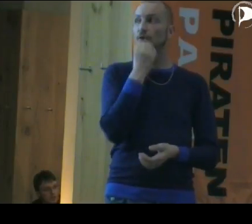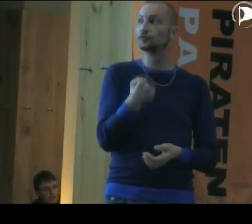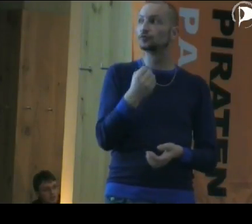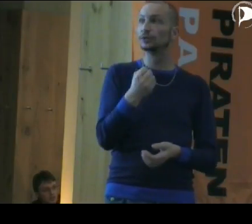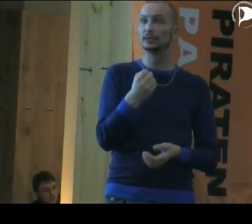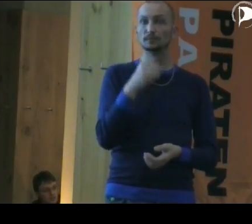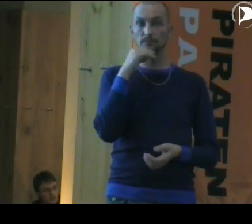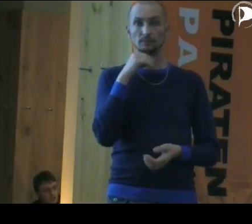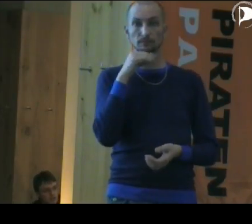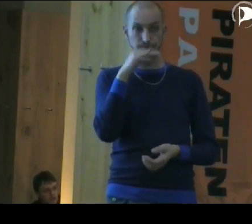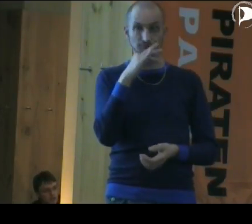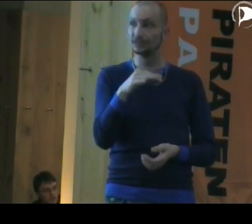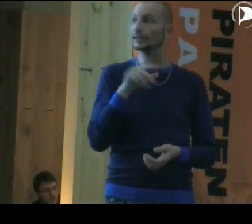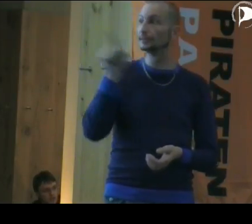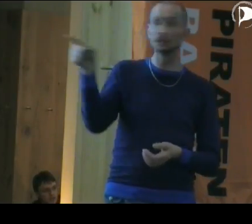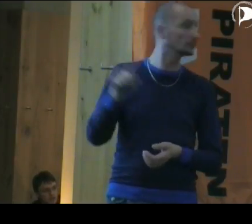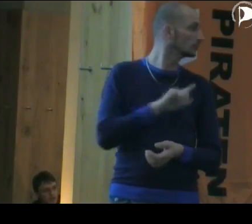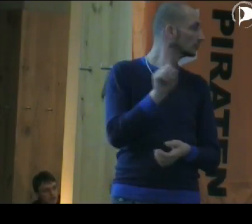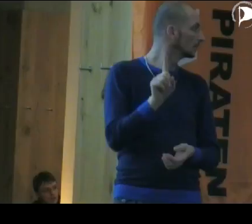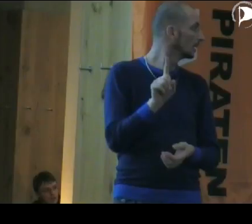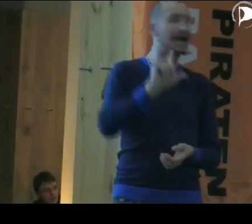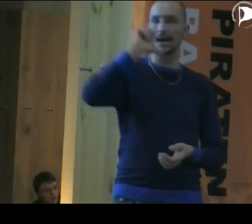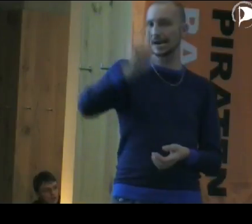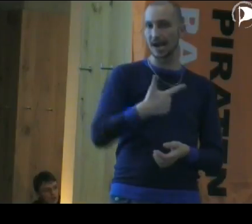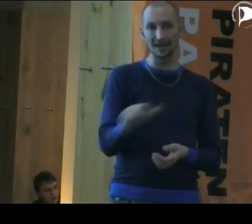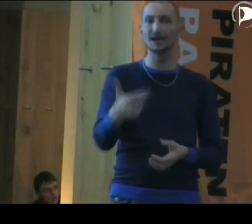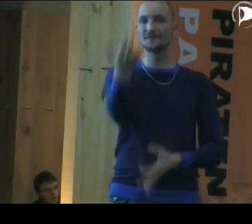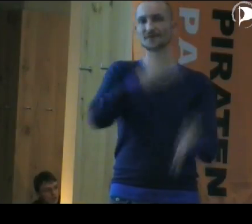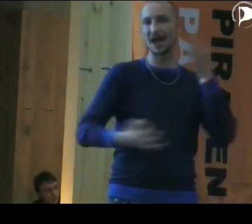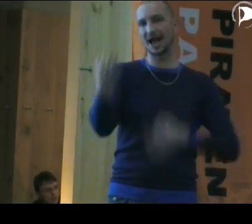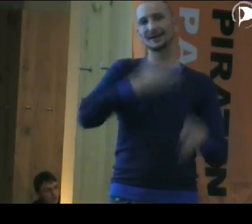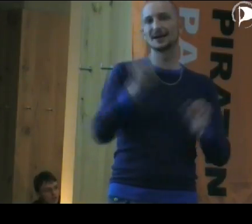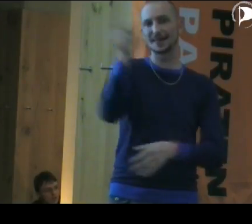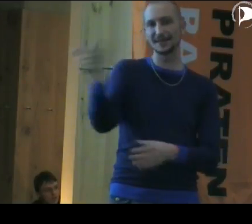immer reden darüber auch ich gut es gibt keine planung